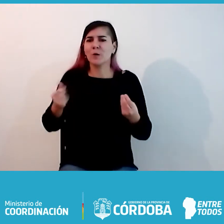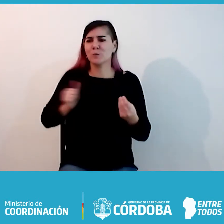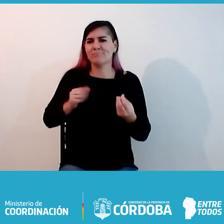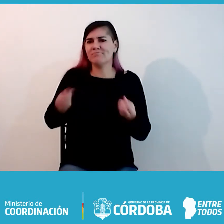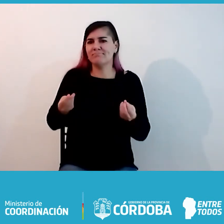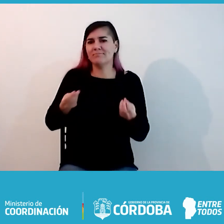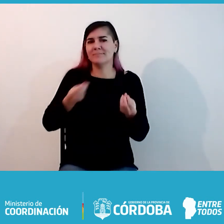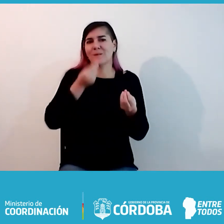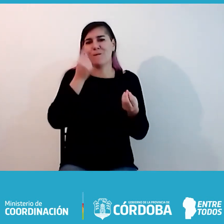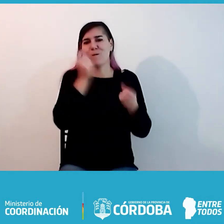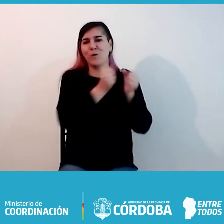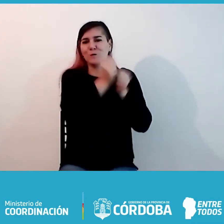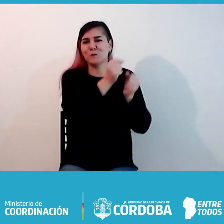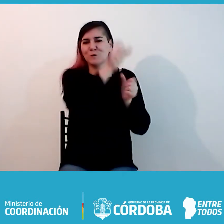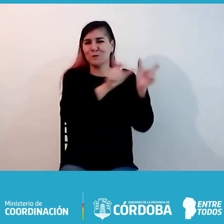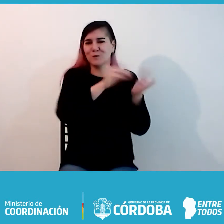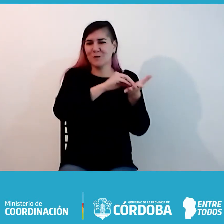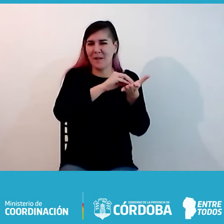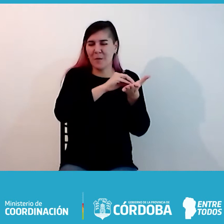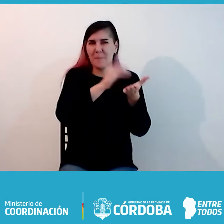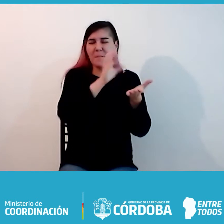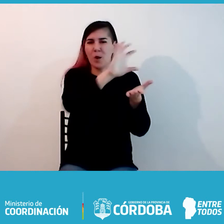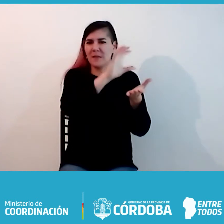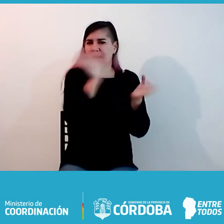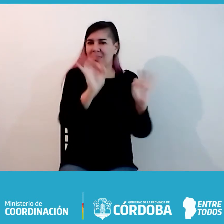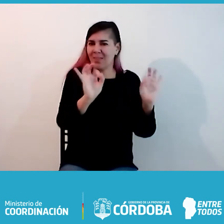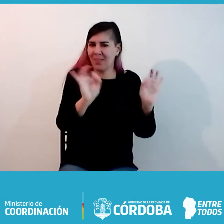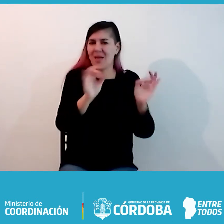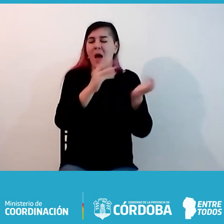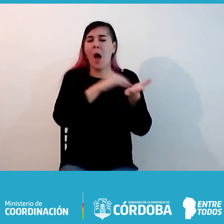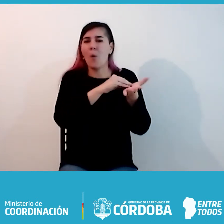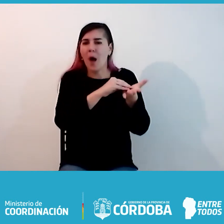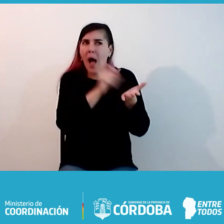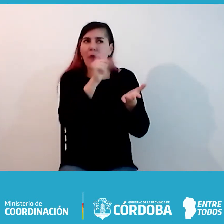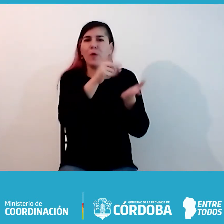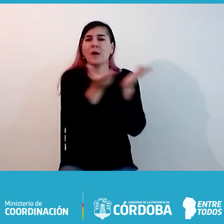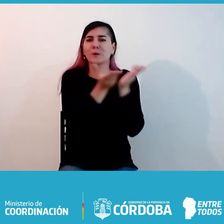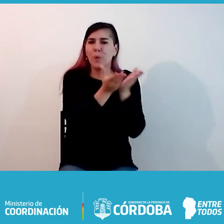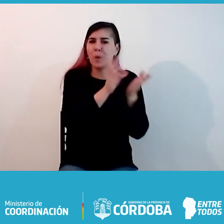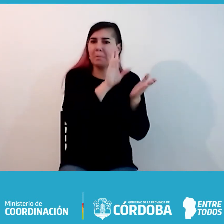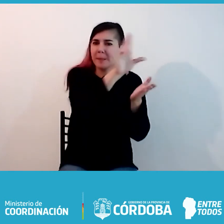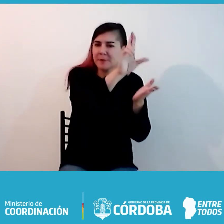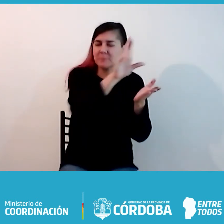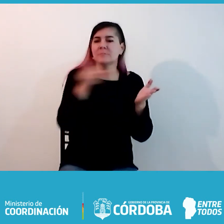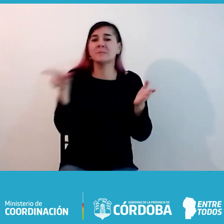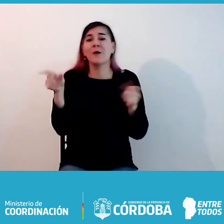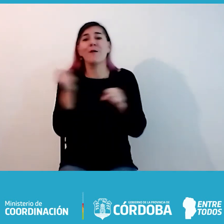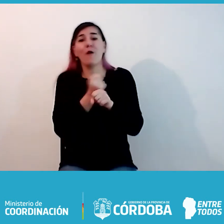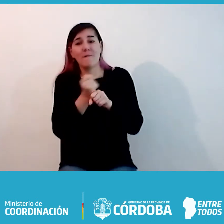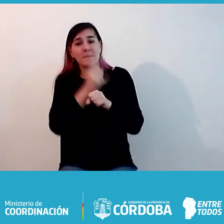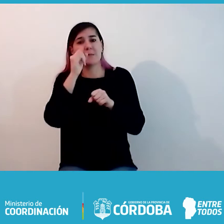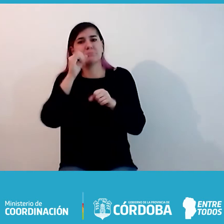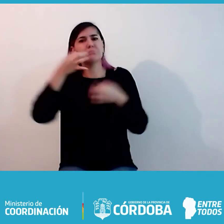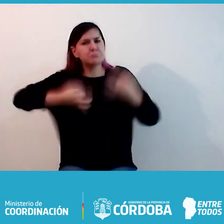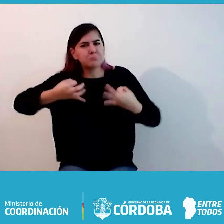funcionarios provinciales, a sus abogados y quienes estudiaron el estudio de impacto ambiental permitido. Confirma la efectividad del trabajo